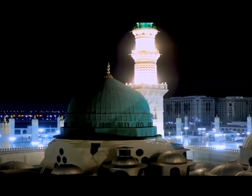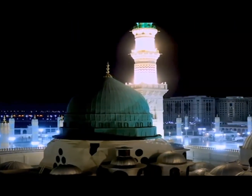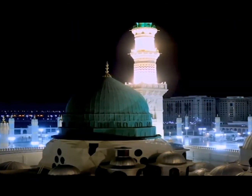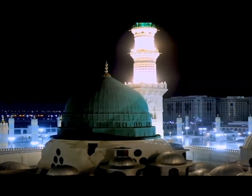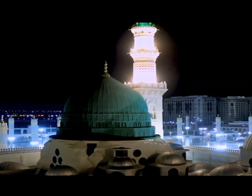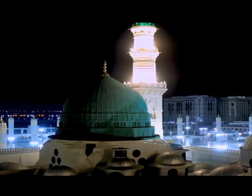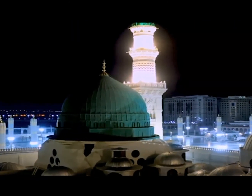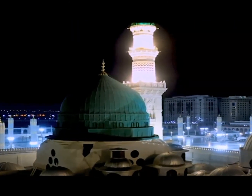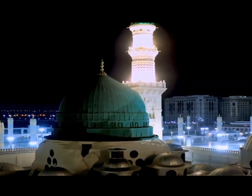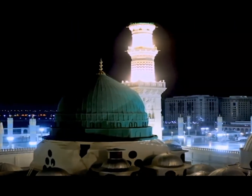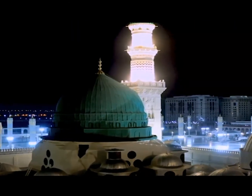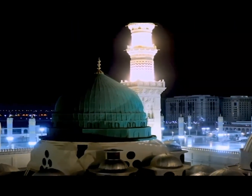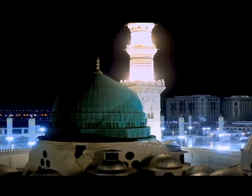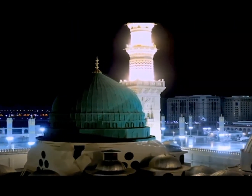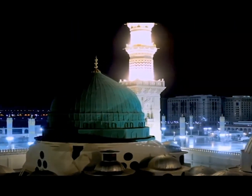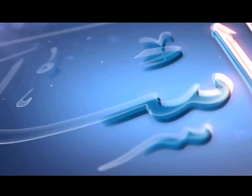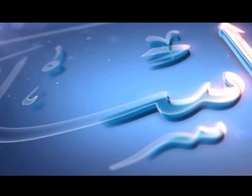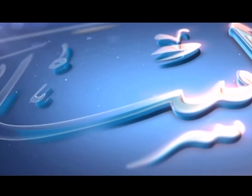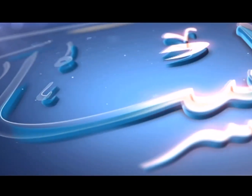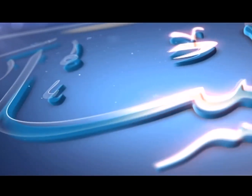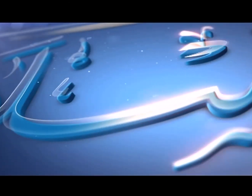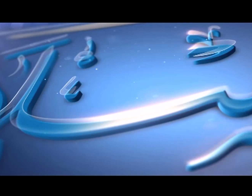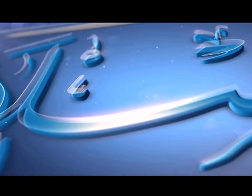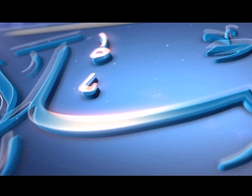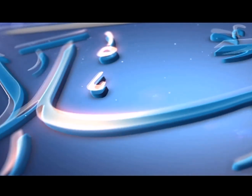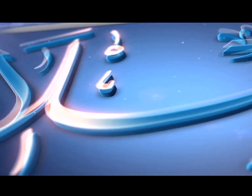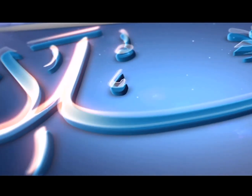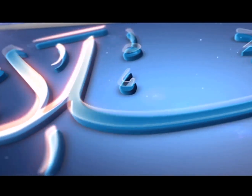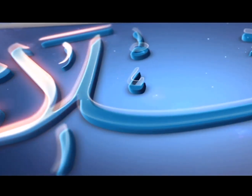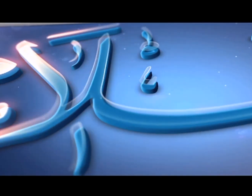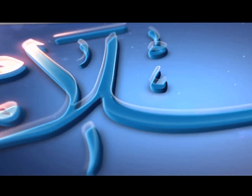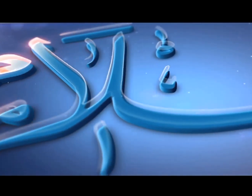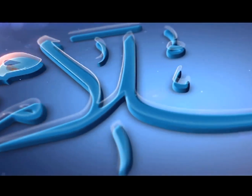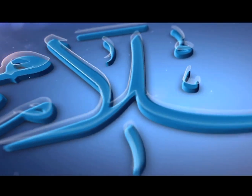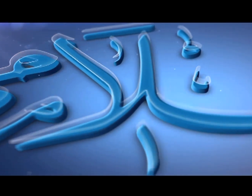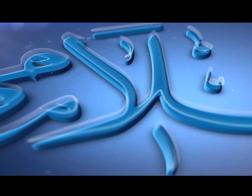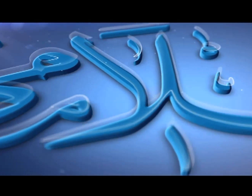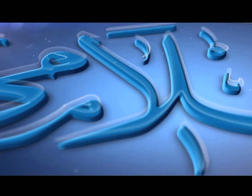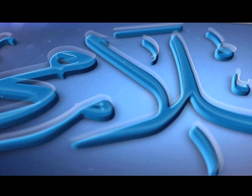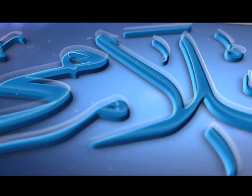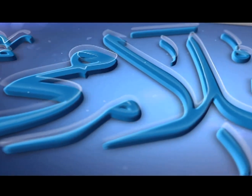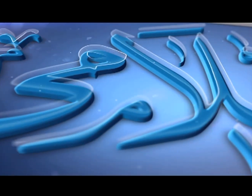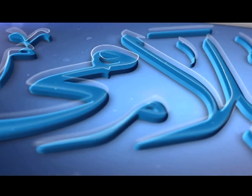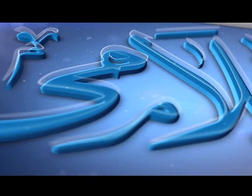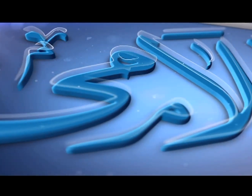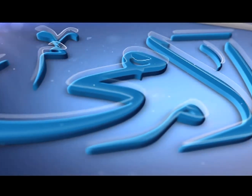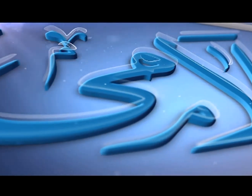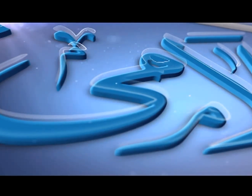علیہ وآلہ وصحبہ وسلم۔ میری زندگی کا مقصد تیرے دین کی